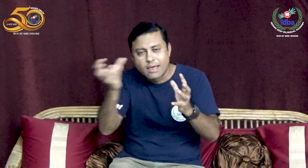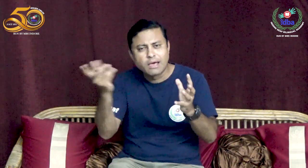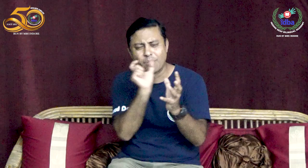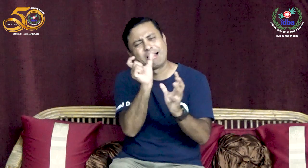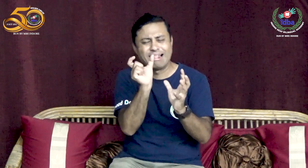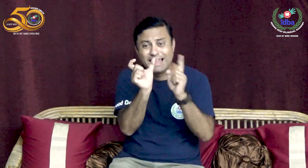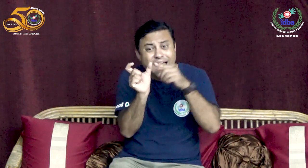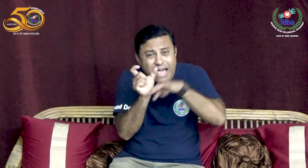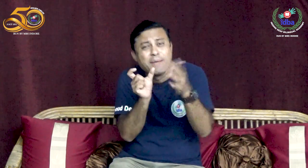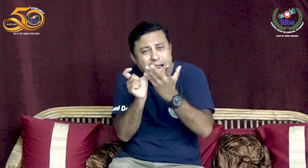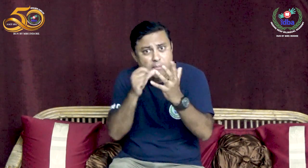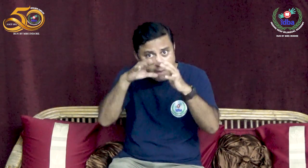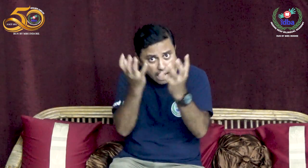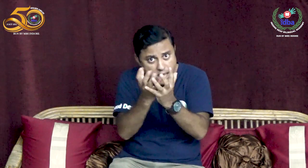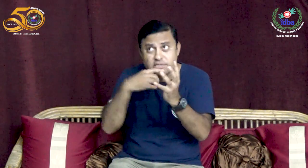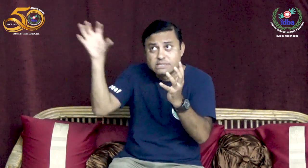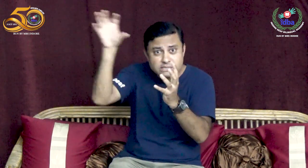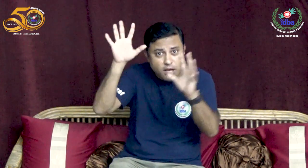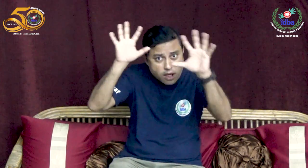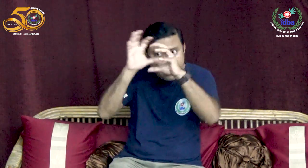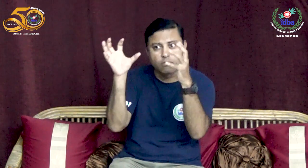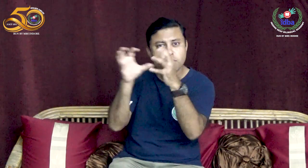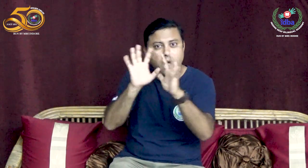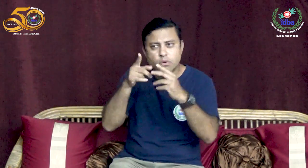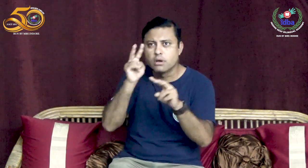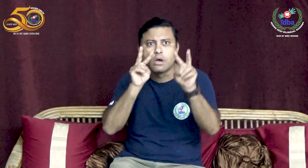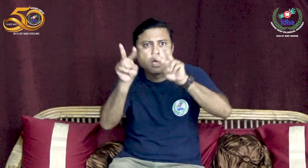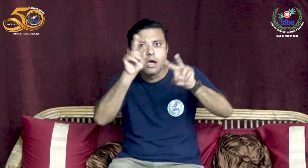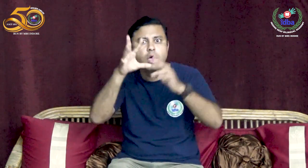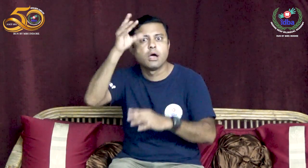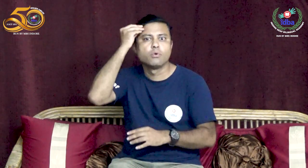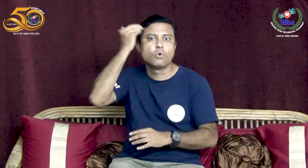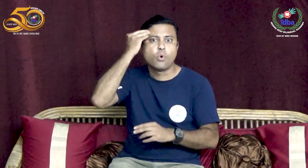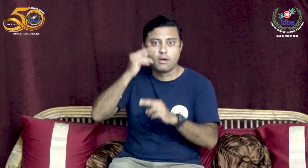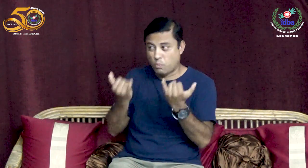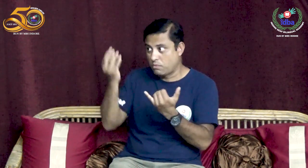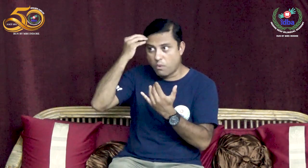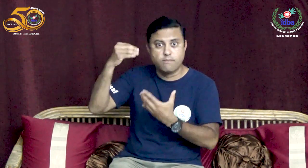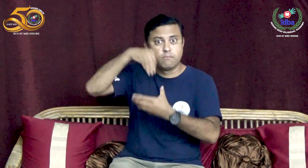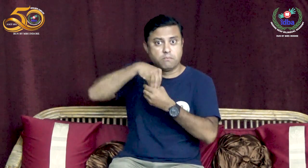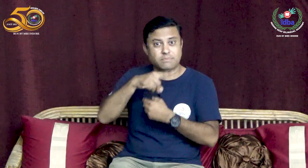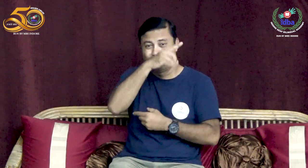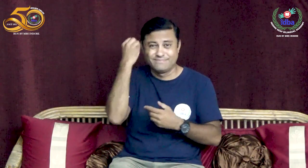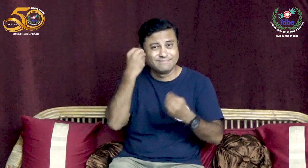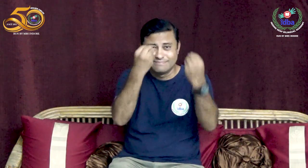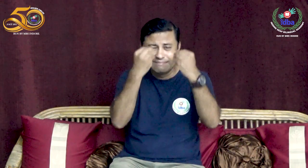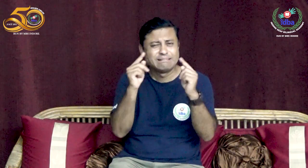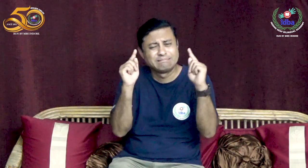या वर्ड, कुछ भी वर्ड है, वर्ड तो पता है, पर उसका मतलब क्या होता है, ग्लोब वर्ड का मतलब क्या होता है, ये चीज़ जो है उन्होंने यहाँ सीखी। और ये जो कॉन्फिडेंस है,